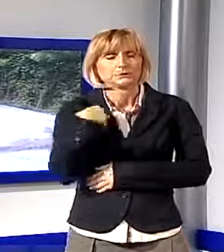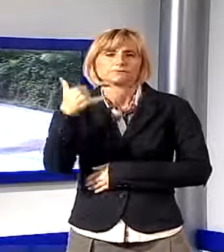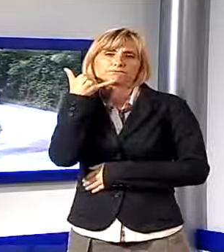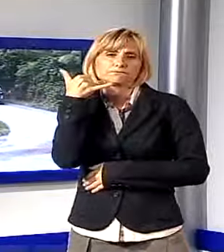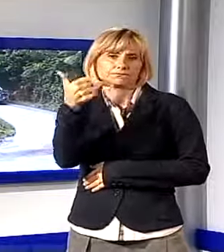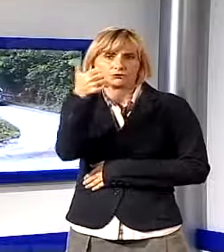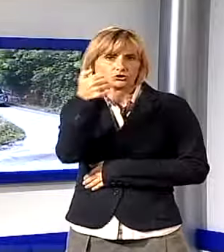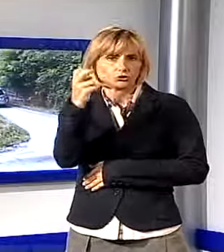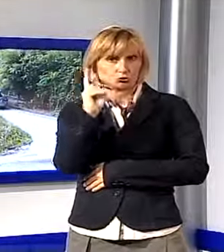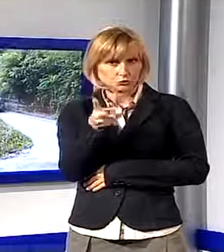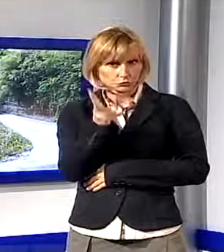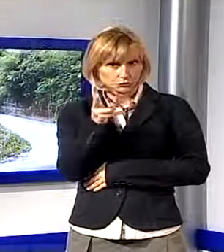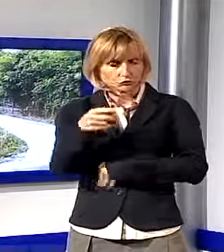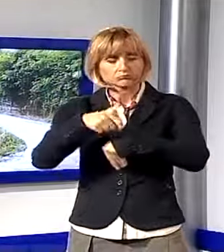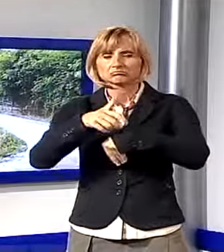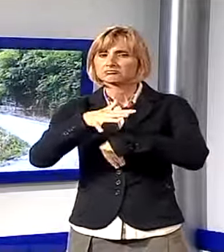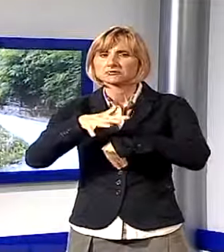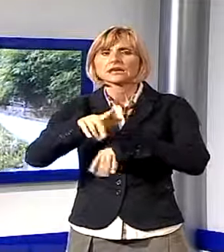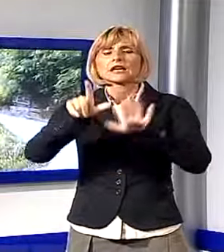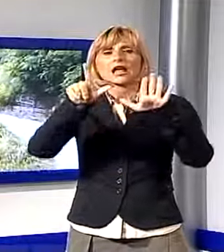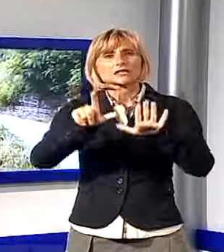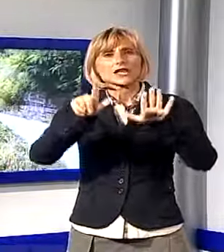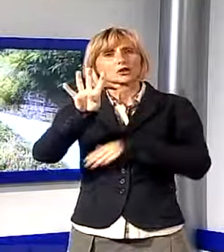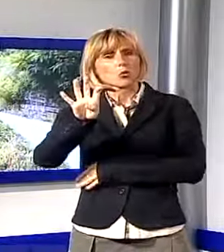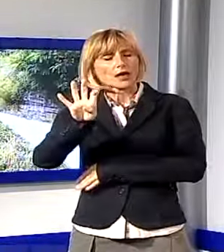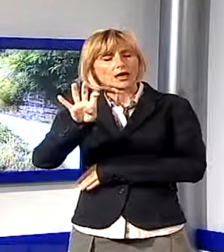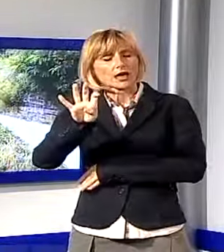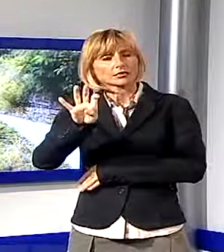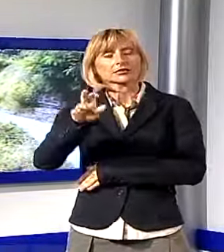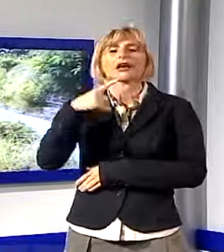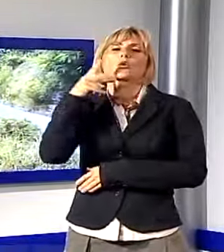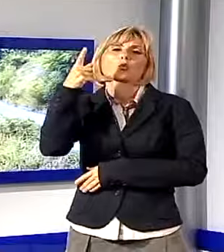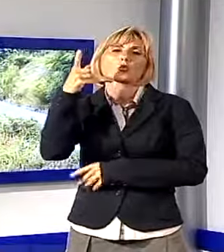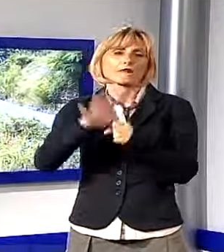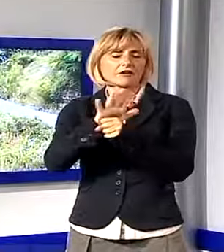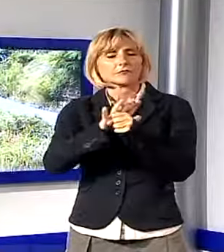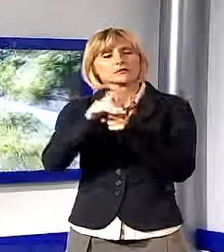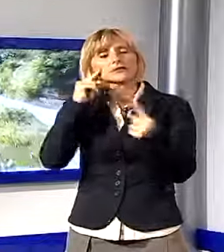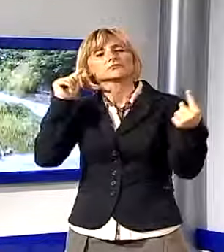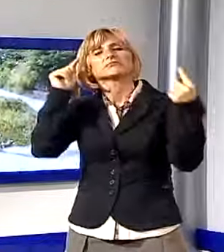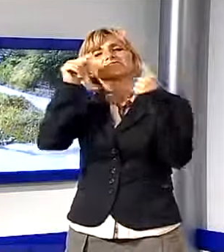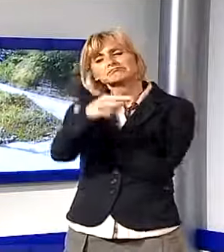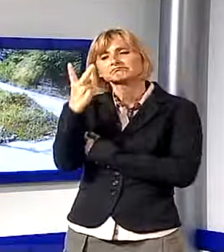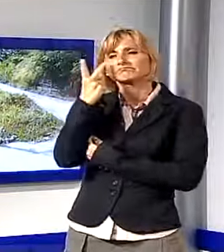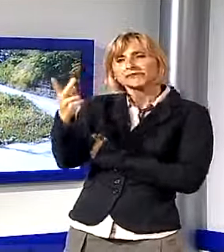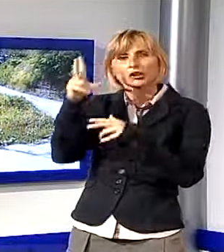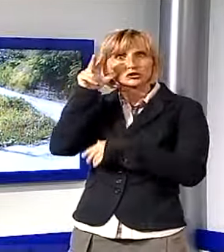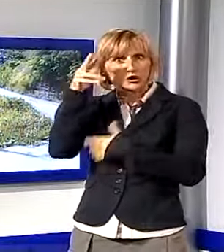frattempo, intorno alle 19.40, la donna è stata incrociata da una famiglia su un sentiero che si spinge verso Pariana, a circa 2 chilometri da dove era